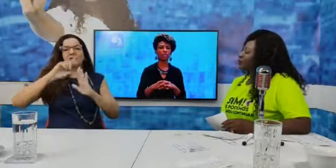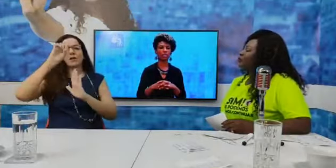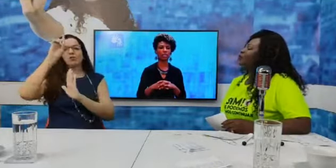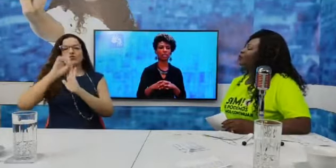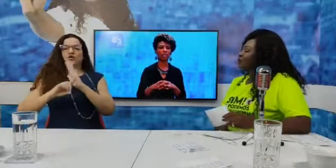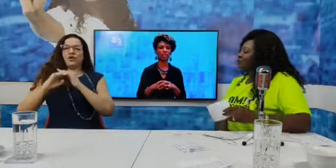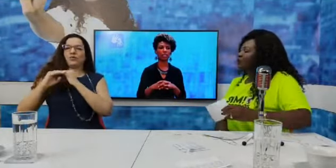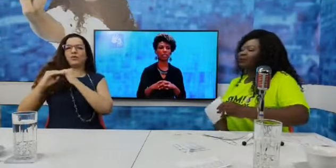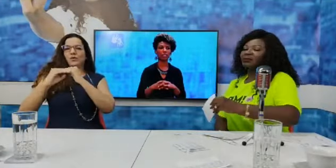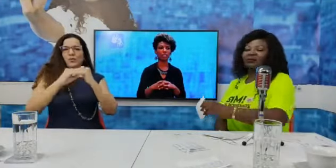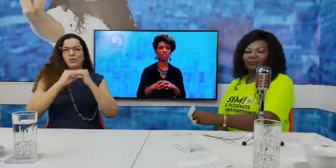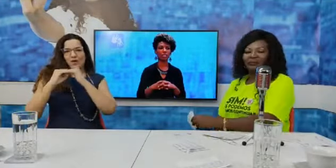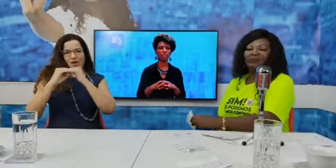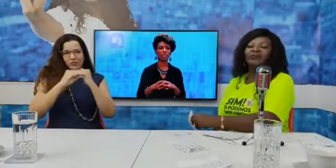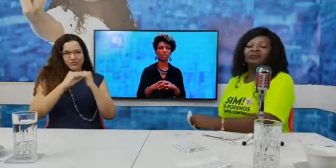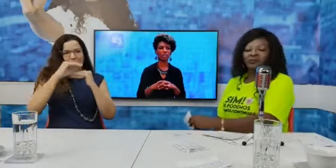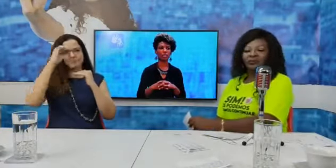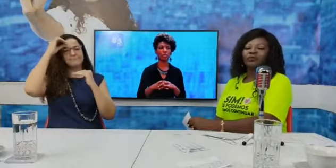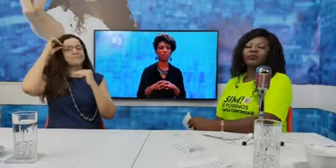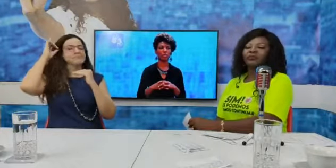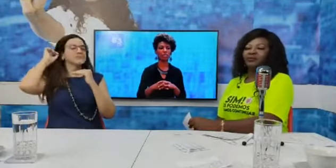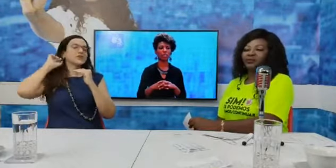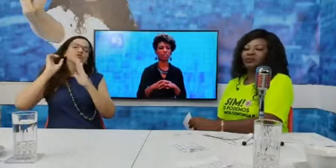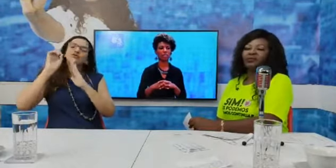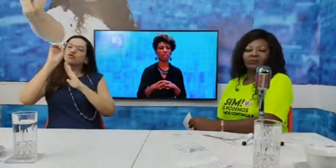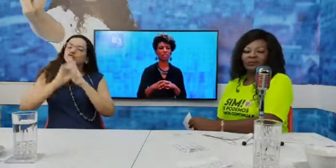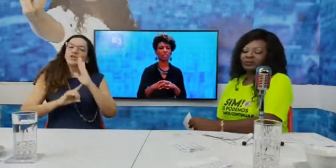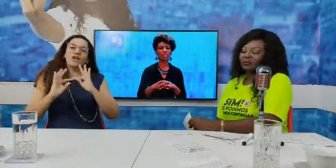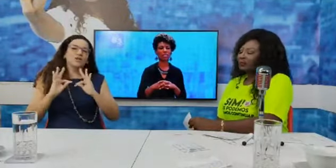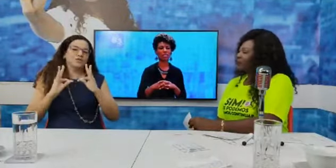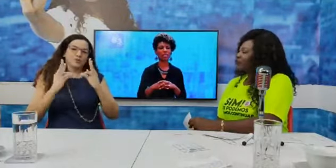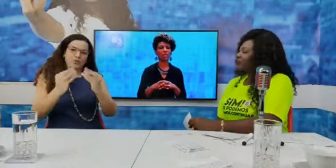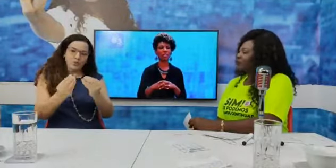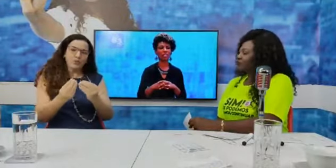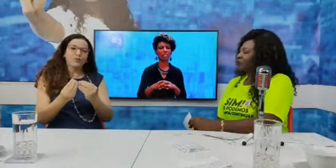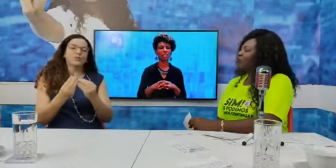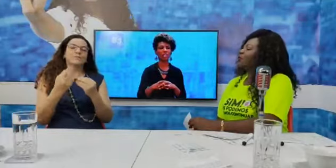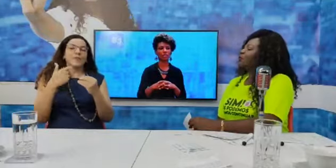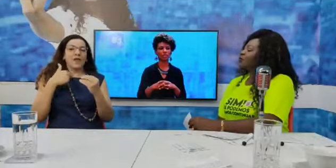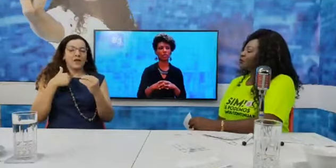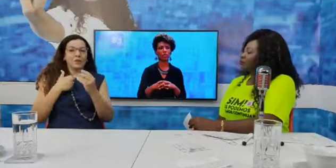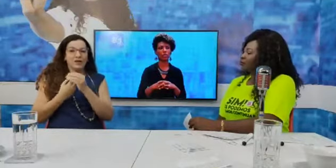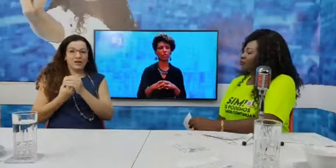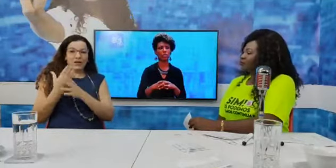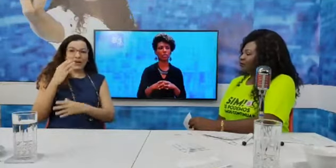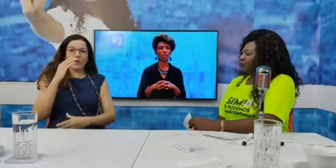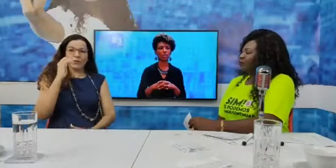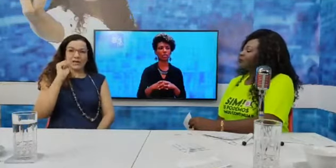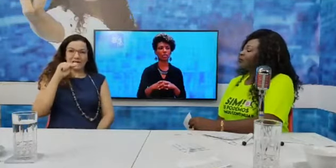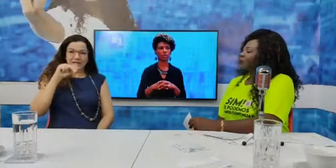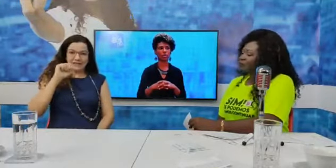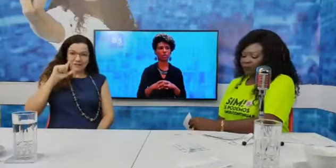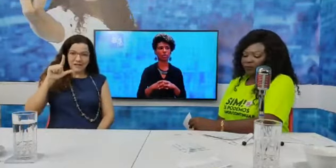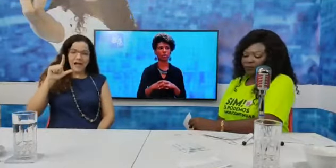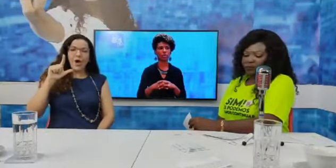ao combate, né, da violência com relação às mulheres surdas. Nós queremos realmente essa igualdade de direitos, né, de todos os direitos.